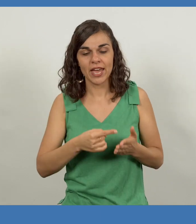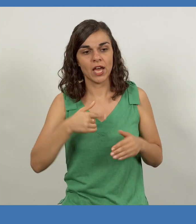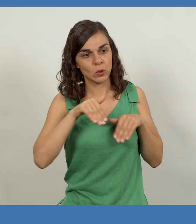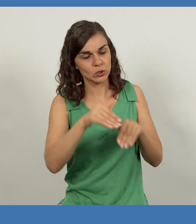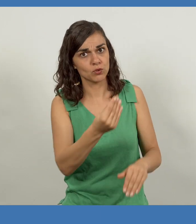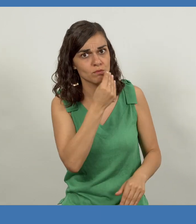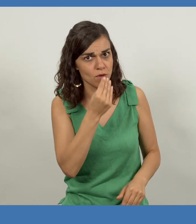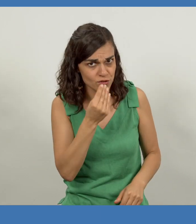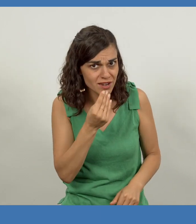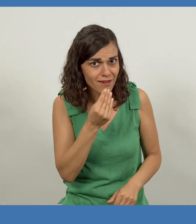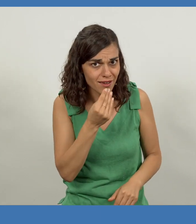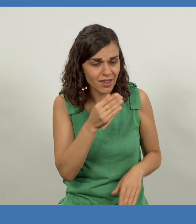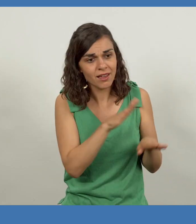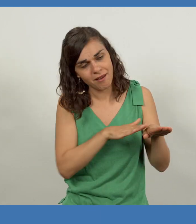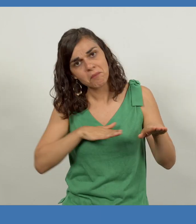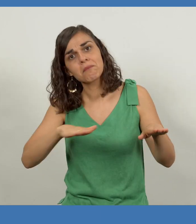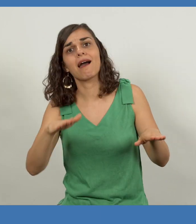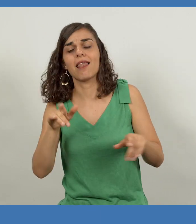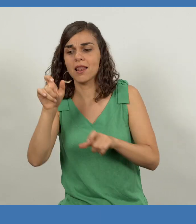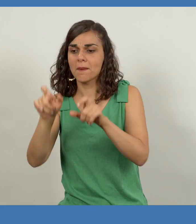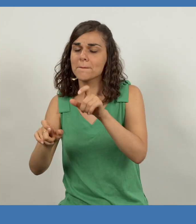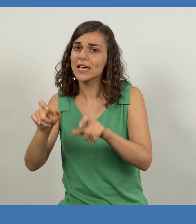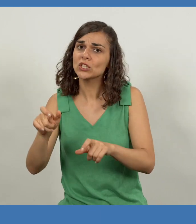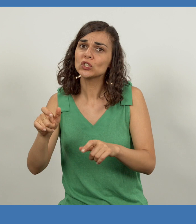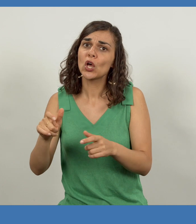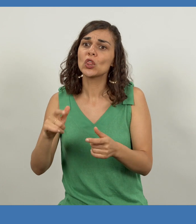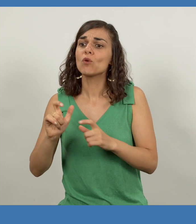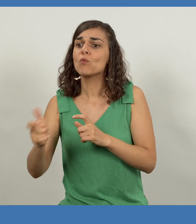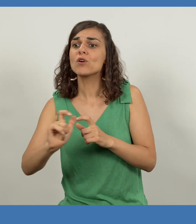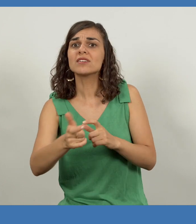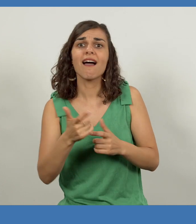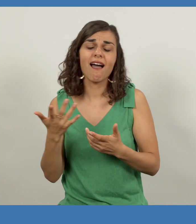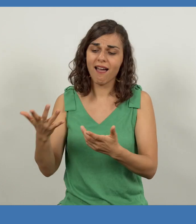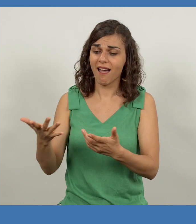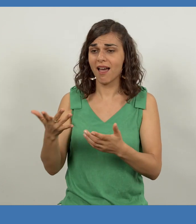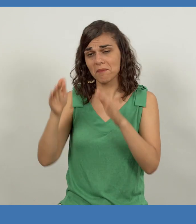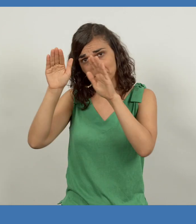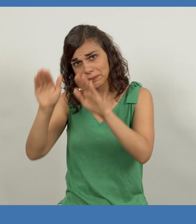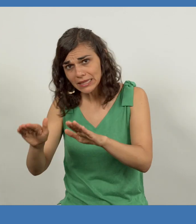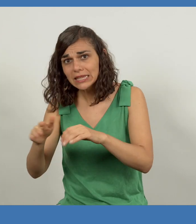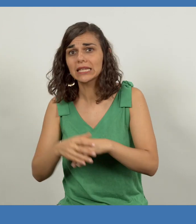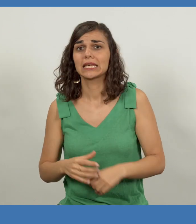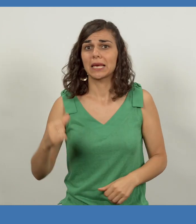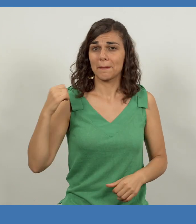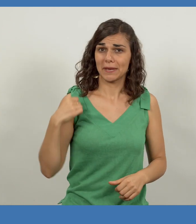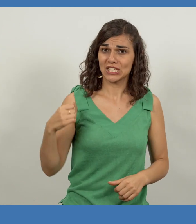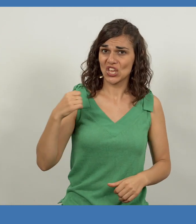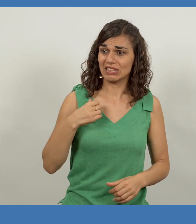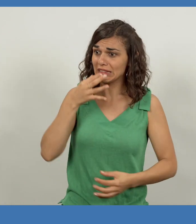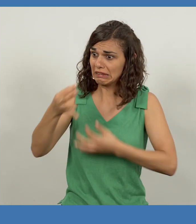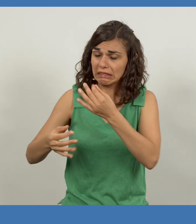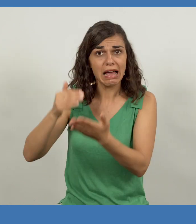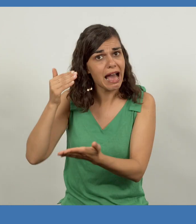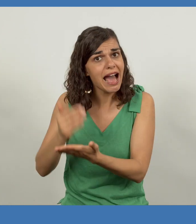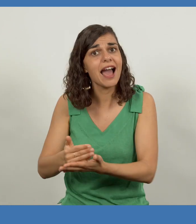bénissions plutôt notre prochain, que nous détachions les paroles méchantes que nous avons pu poser sur des vies, que nous soyons